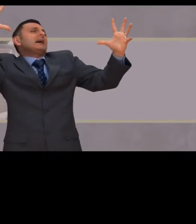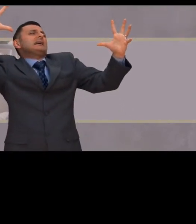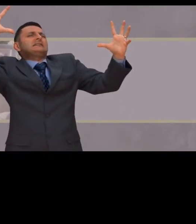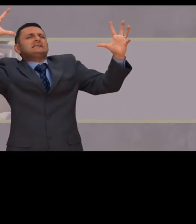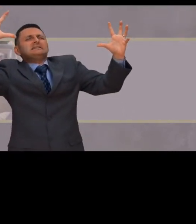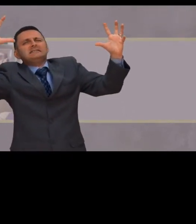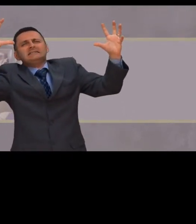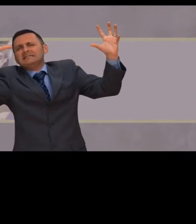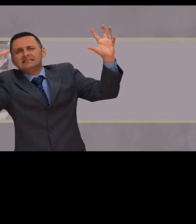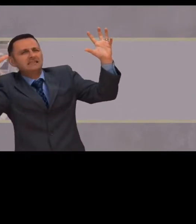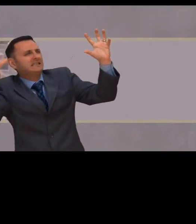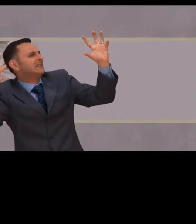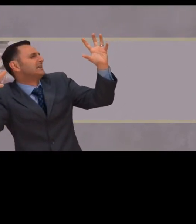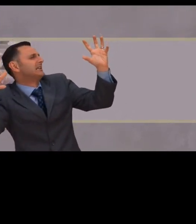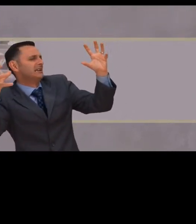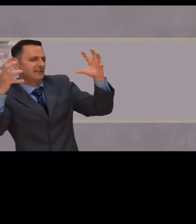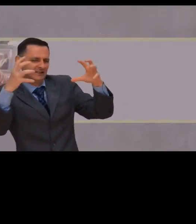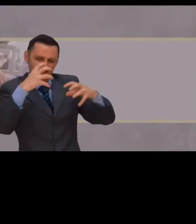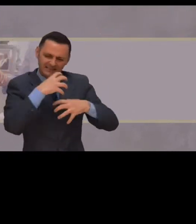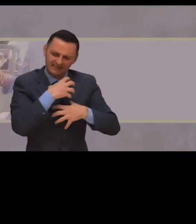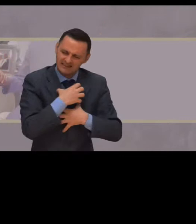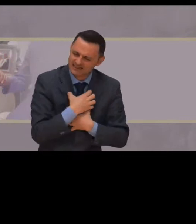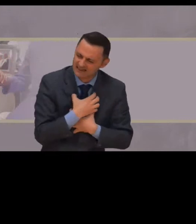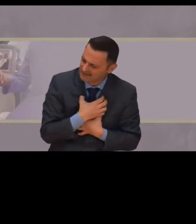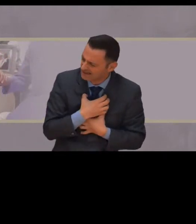dal loro sonno